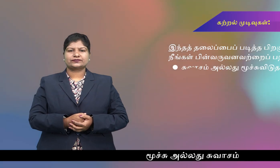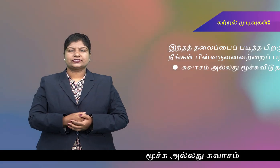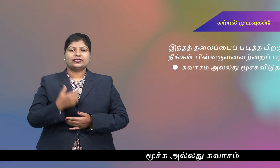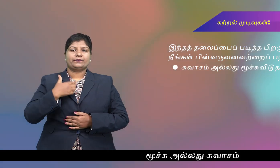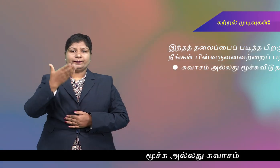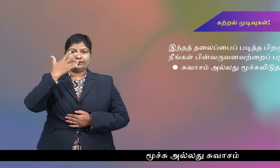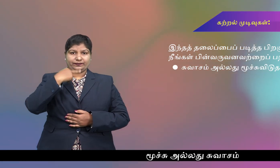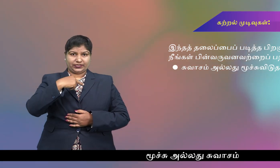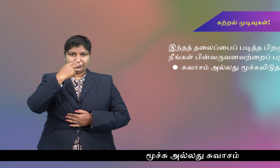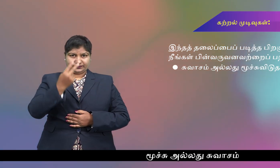மூச்சு அல்லது சுவாசம்